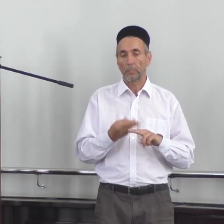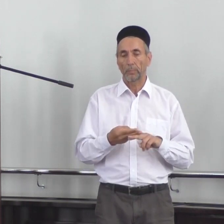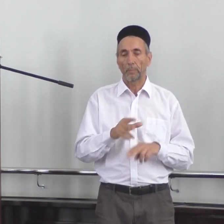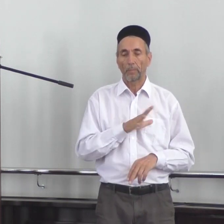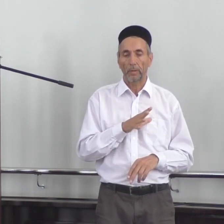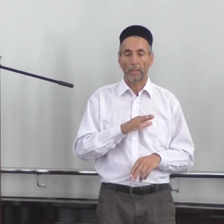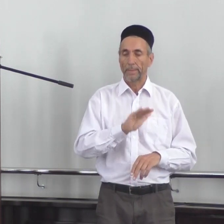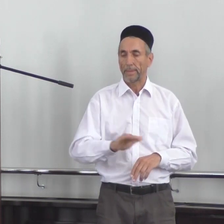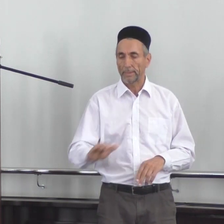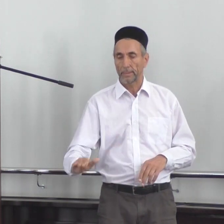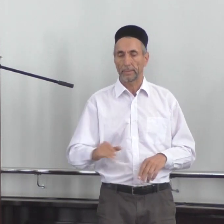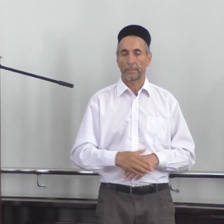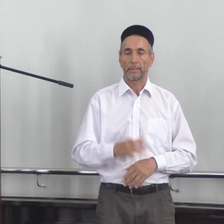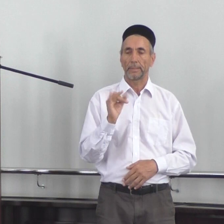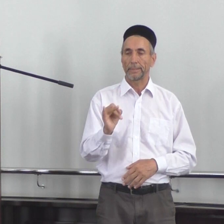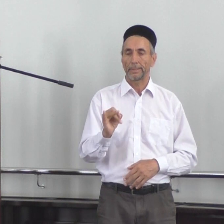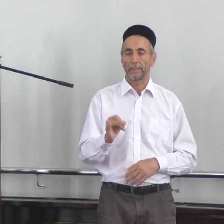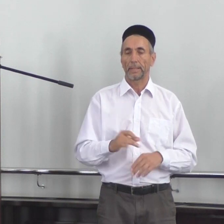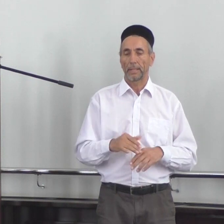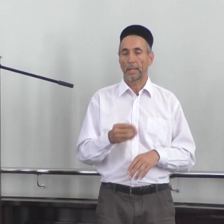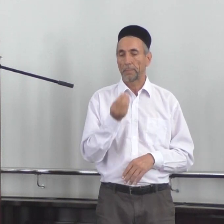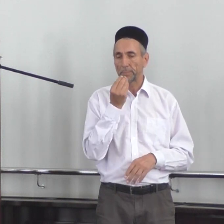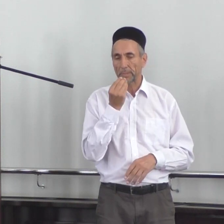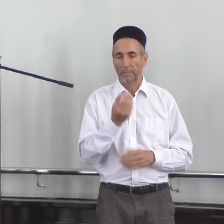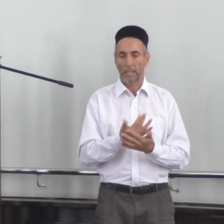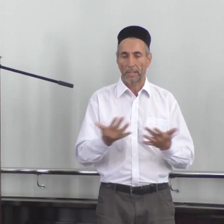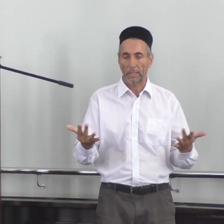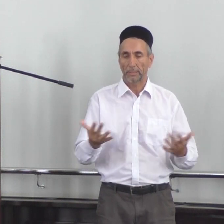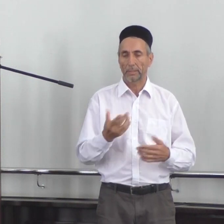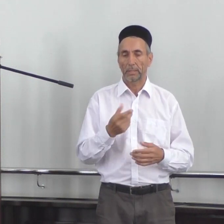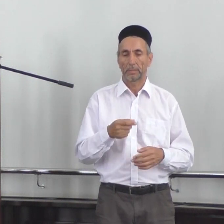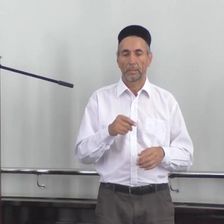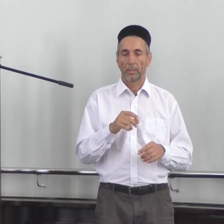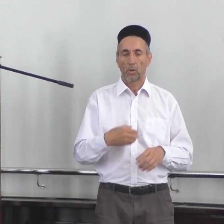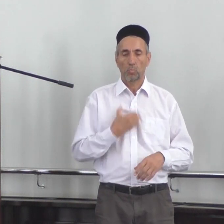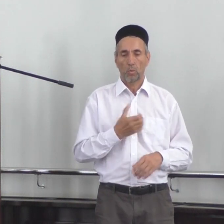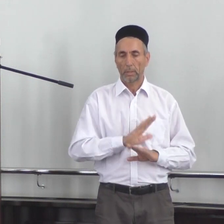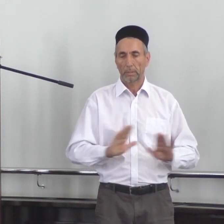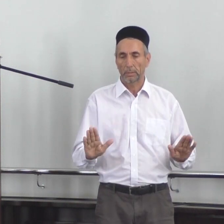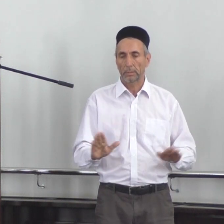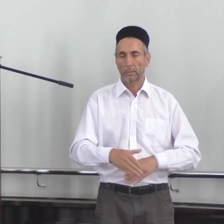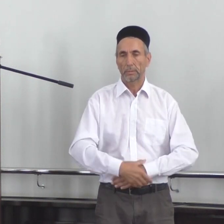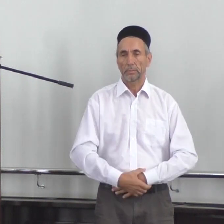Мал-мөлкәт, балалар һәм инде ризык белән Аллаһ Тәгалә сезне куркытырмы?